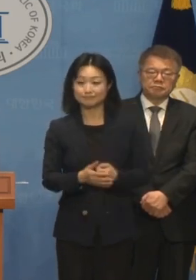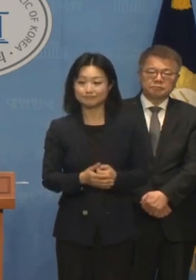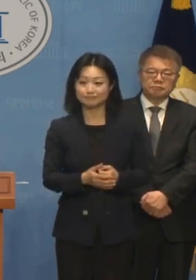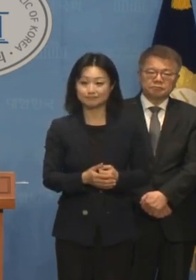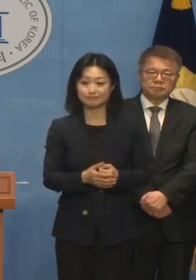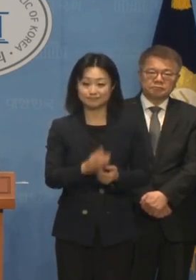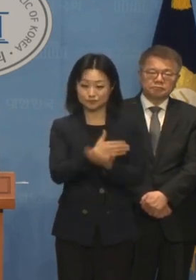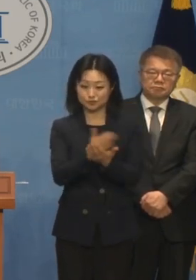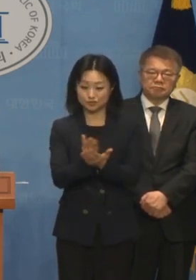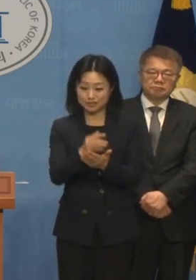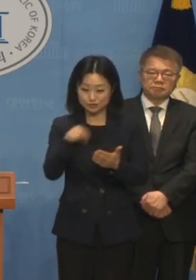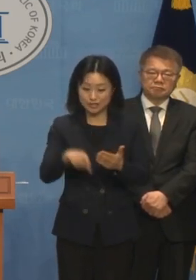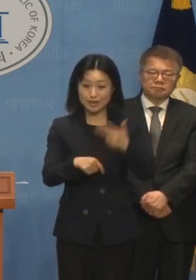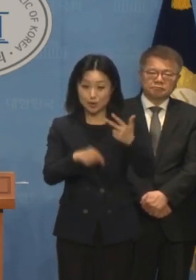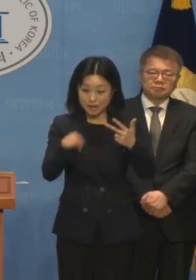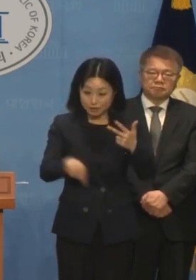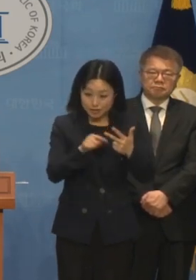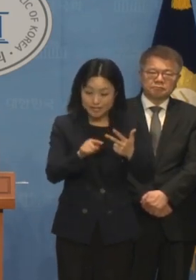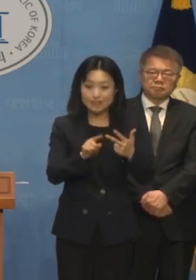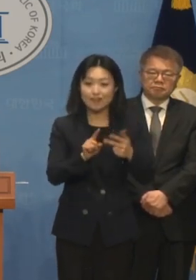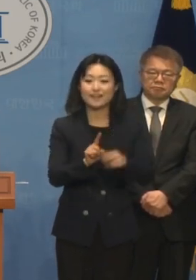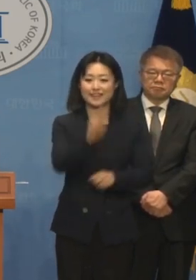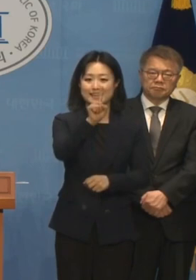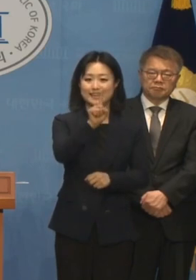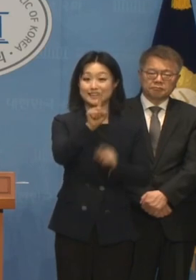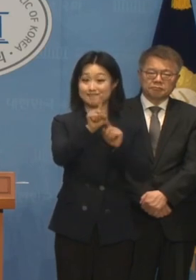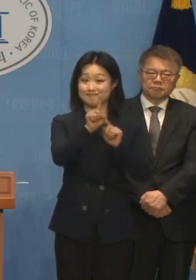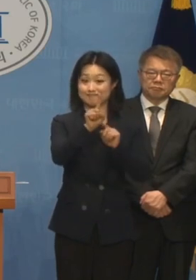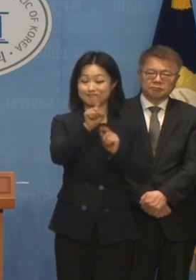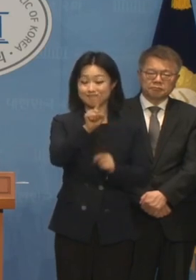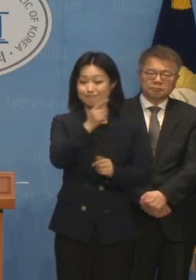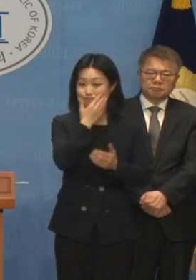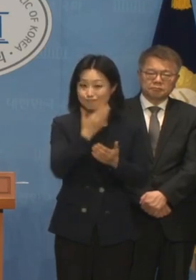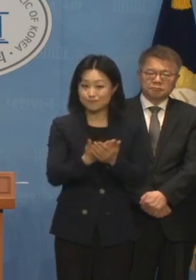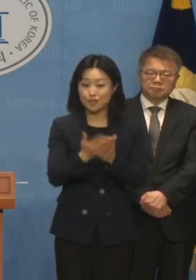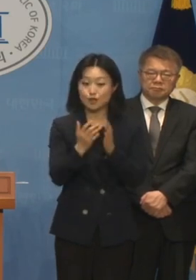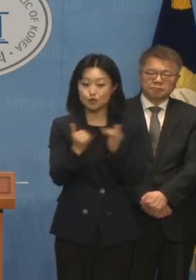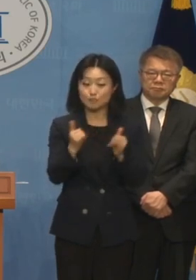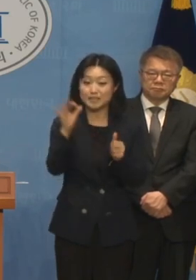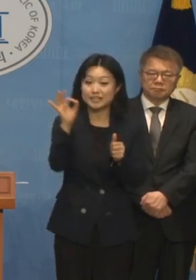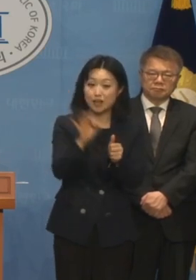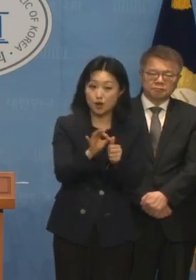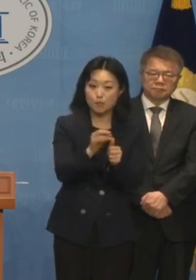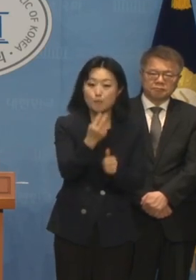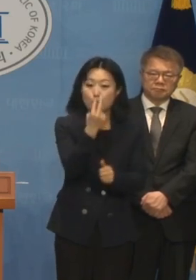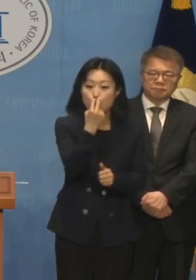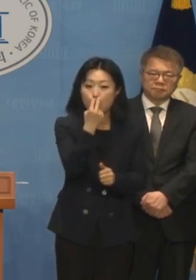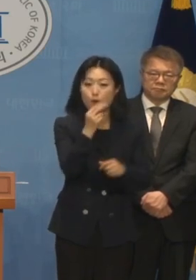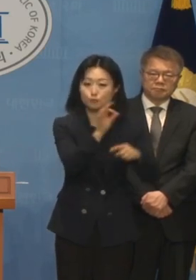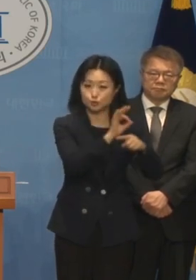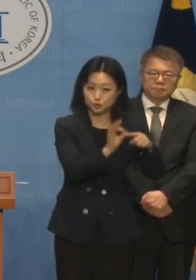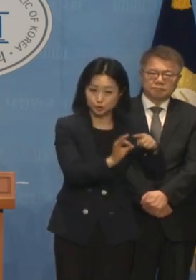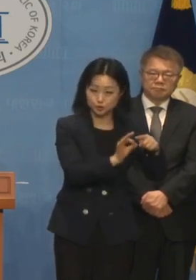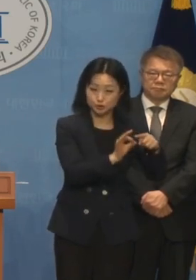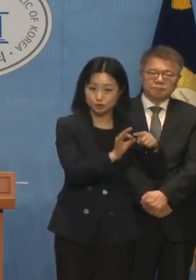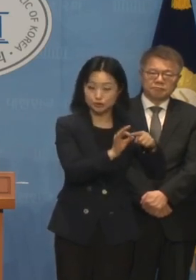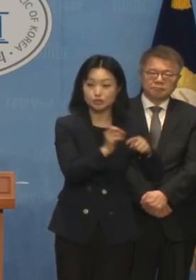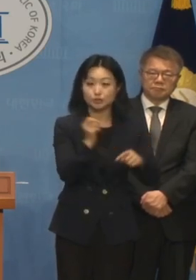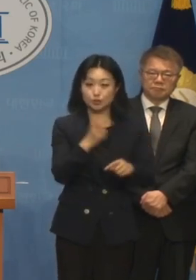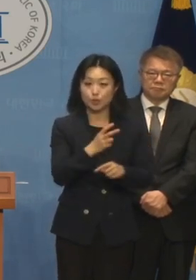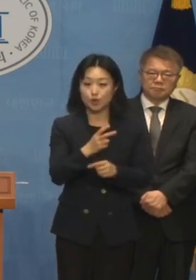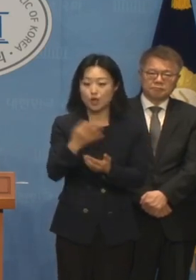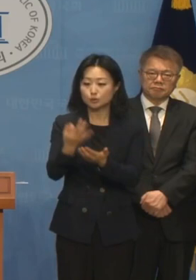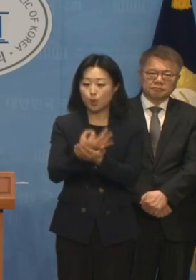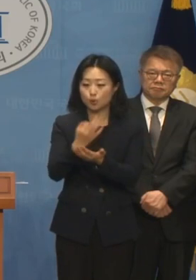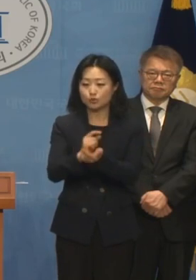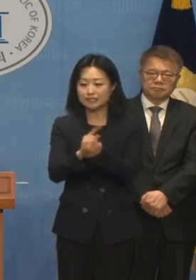7개 있었지만 그 중에서도 특히 의제 1에 대한 부분입니다. 국민연금의 보험료율과 소득